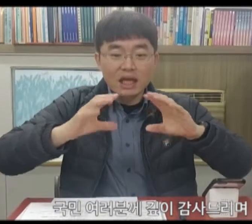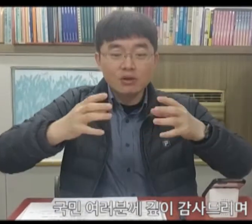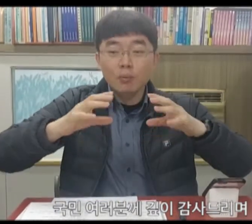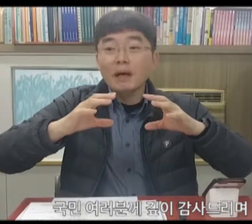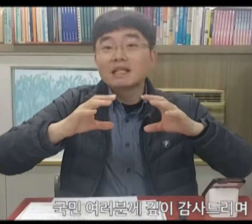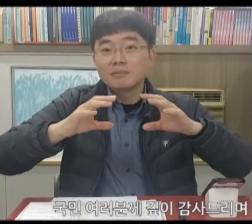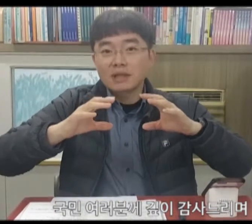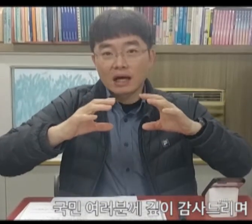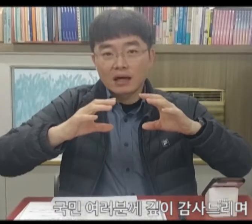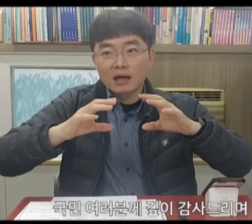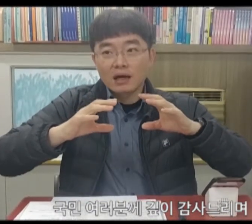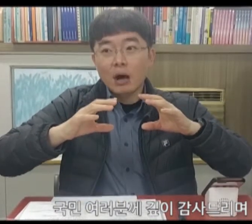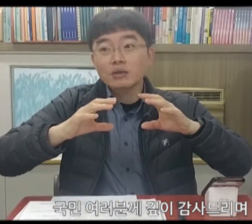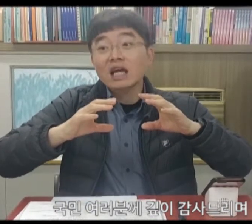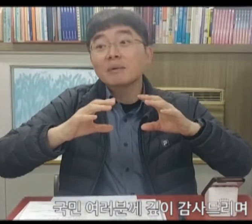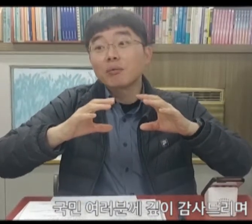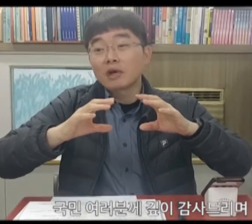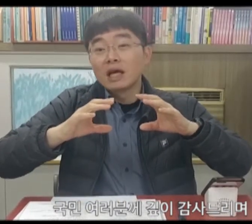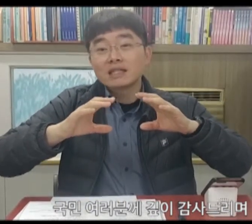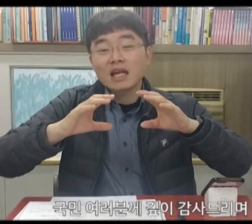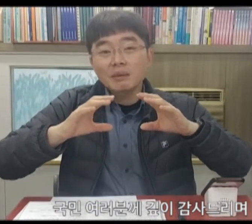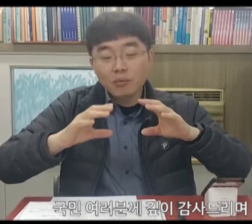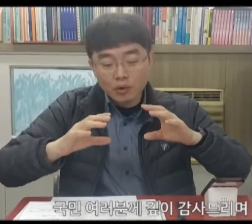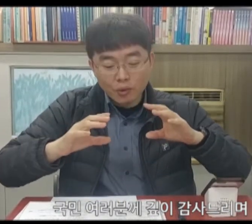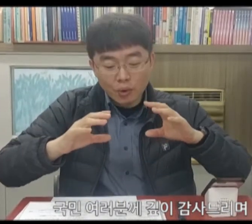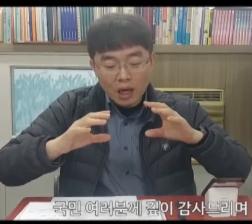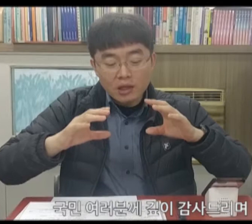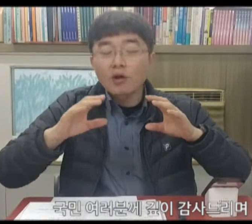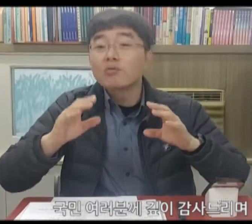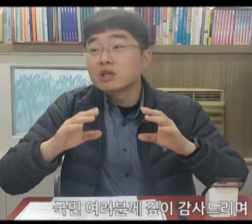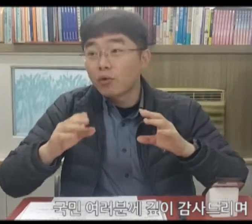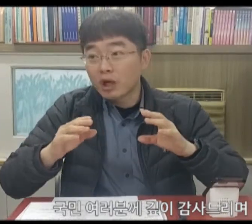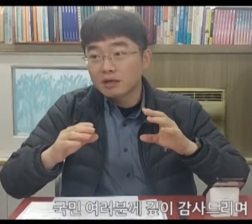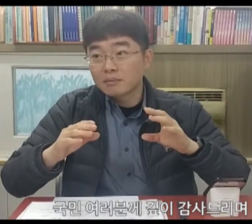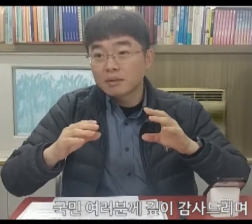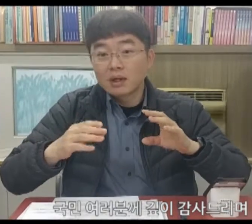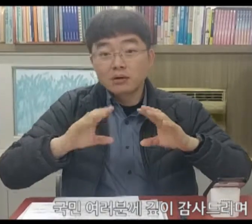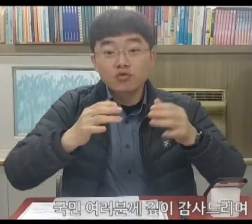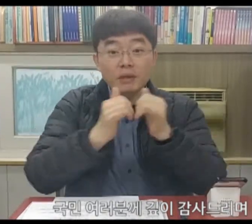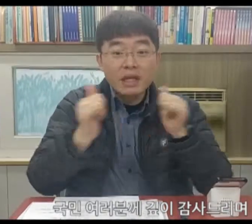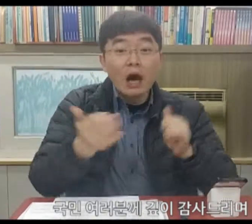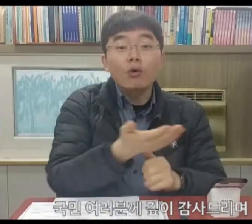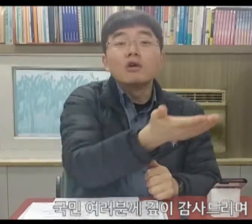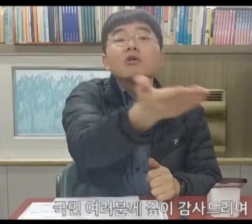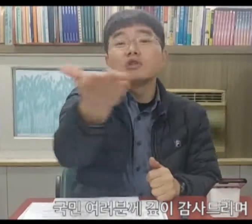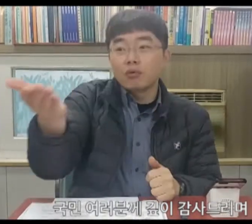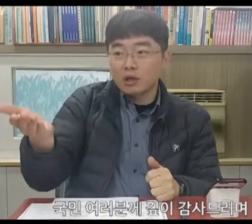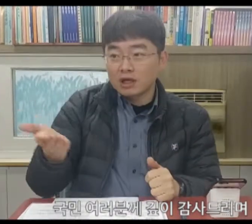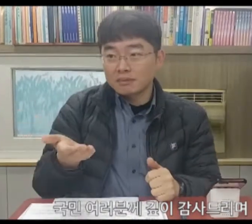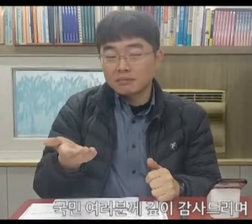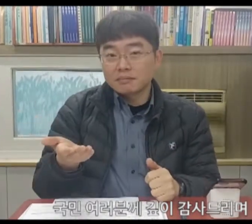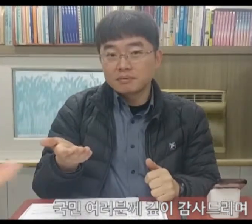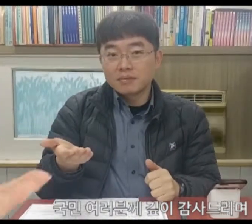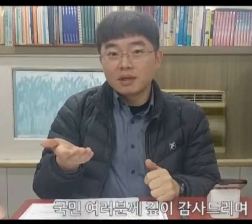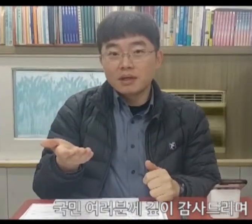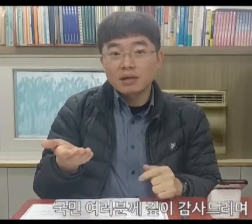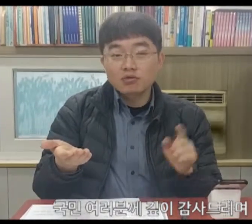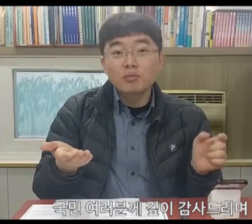나라도 빨리 씁니다. 하고 사람이 보이고 여러분이 보이게끔 국민하고 여러분이 보이게끔 그래서